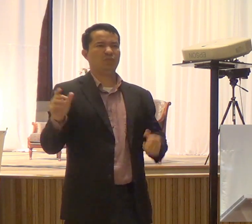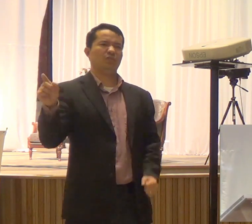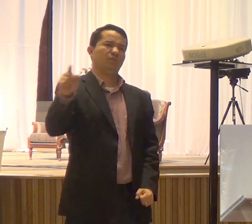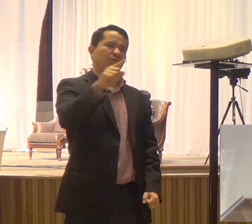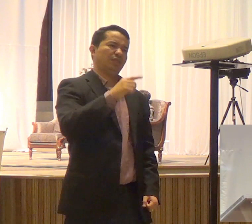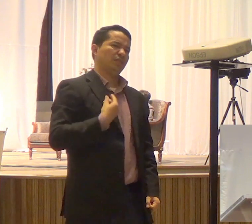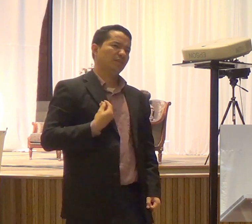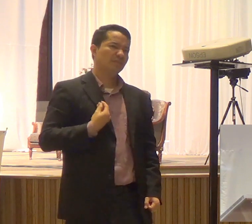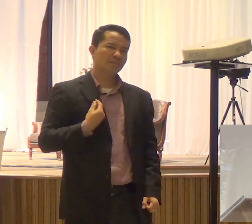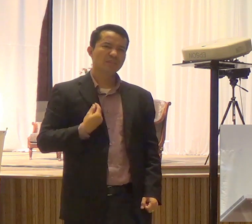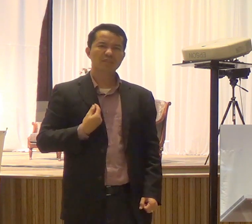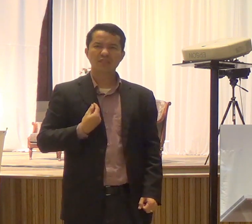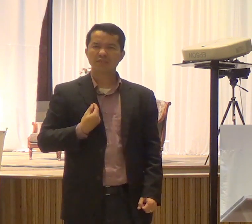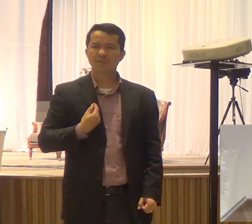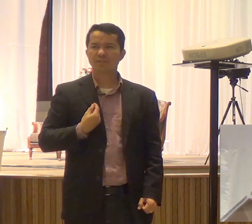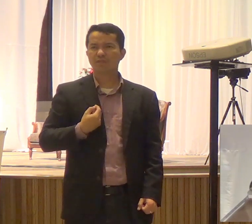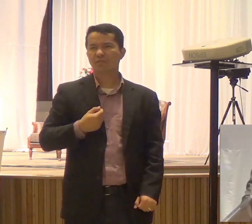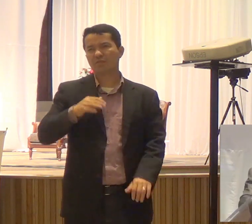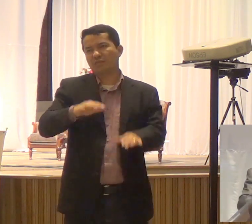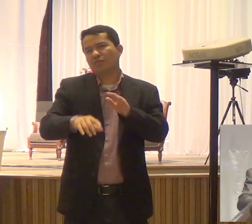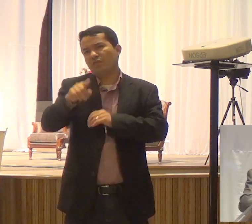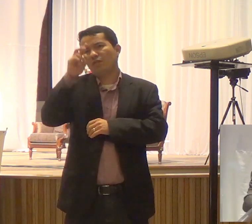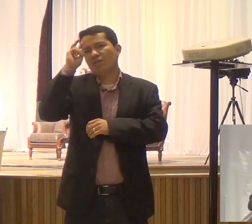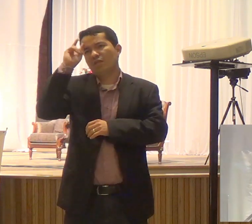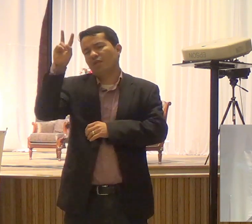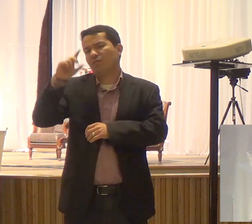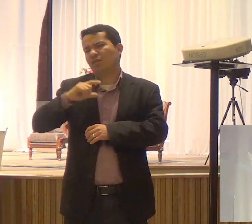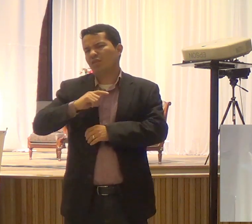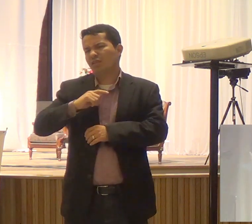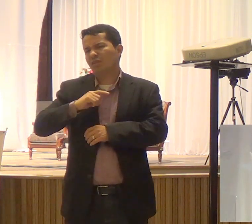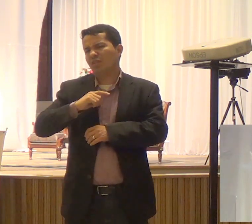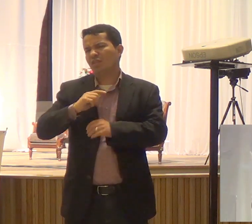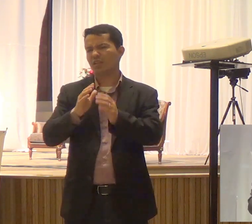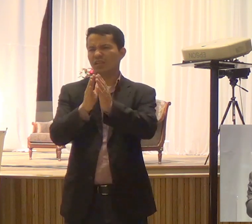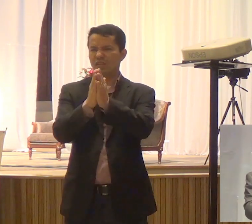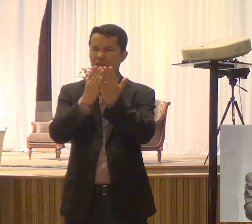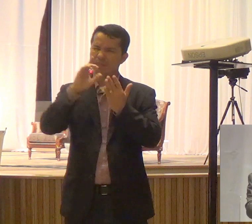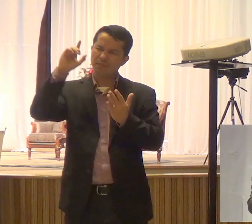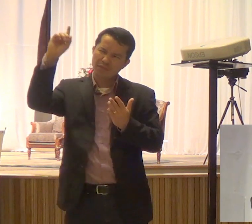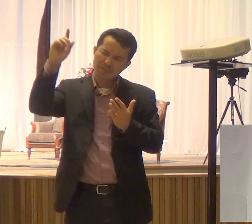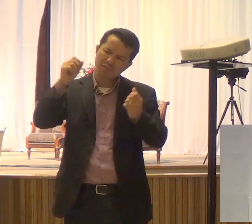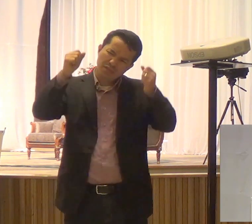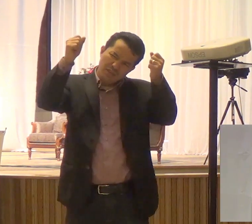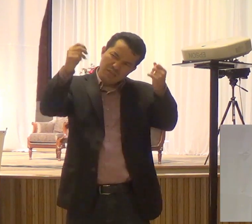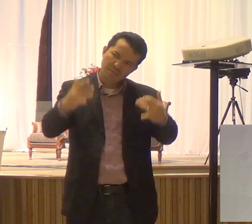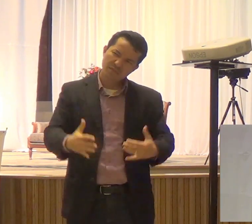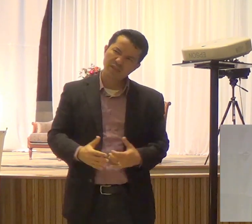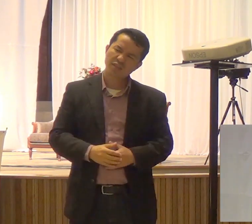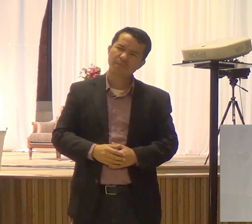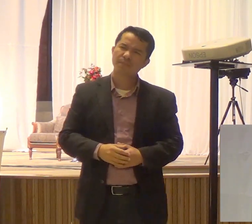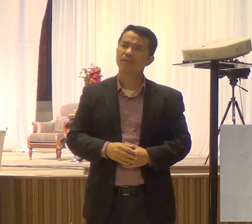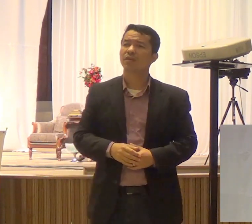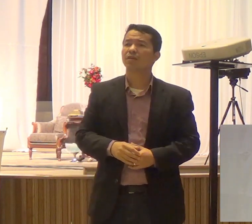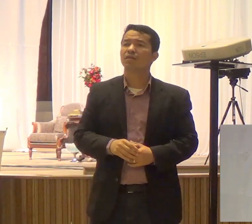noite. Você lembra junto comigo de um texto precioso das Sagradas Escrituras que vai dizer que